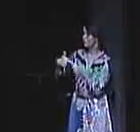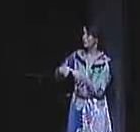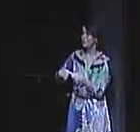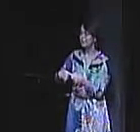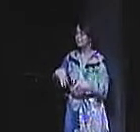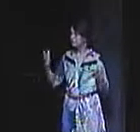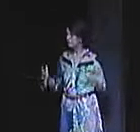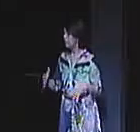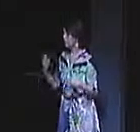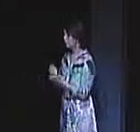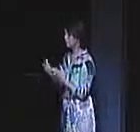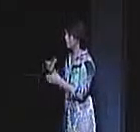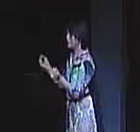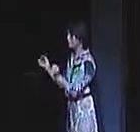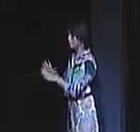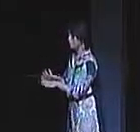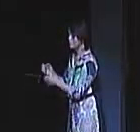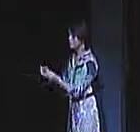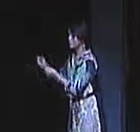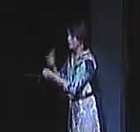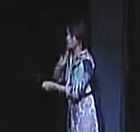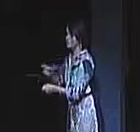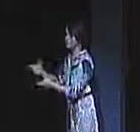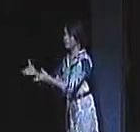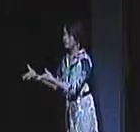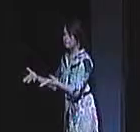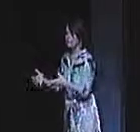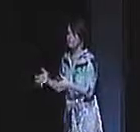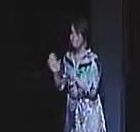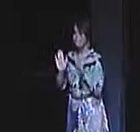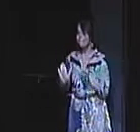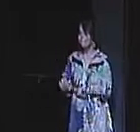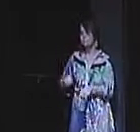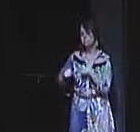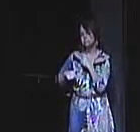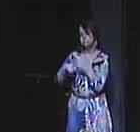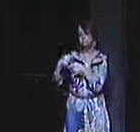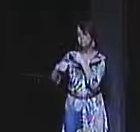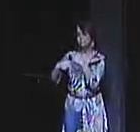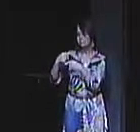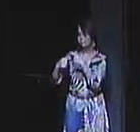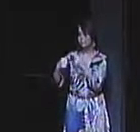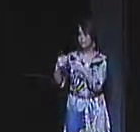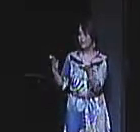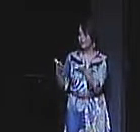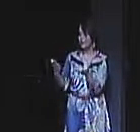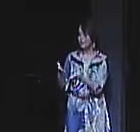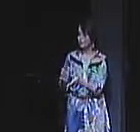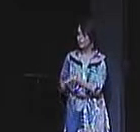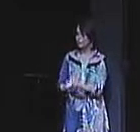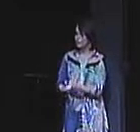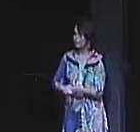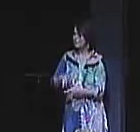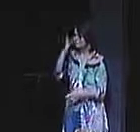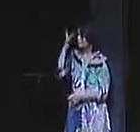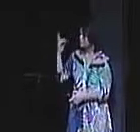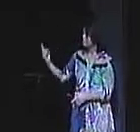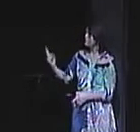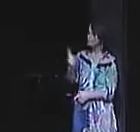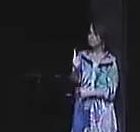pra cá com esse meu carro vai ser muito bom só que passado um tempo as pessoas encontraram foi na